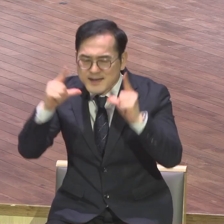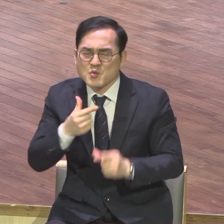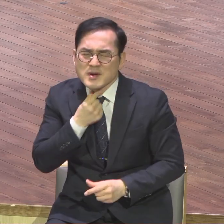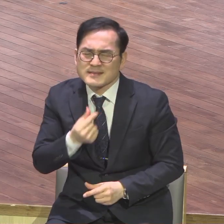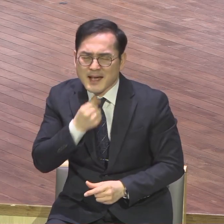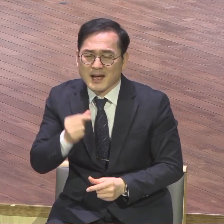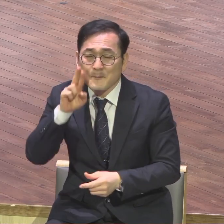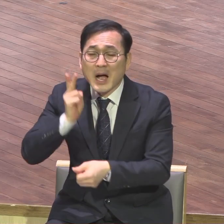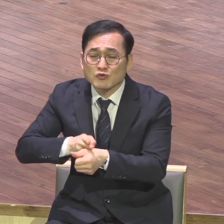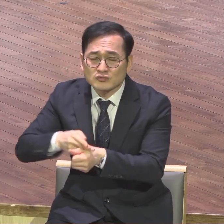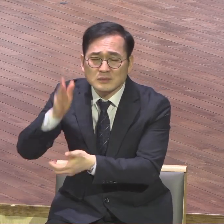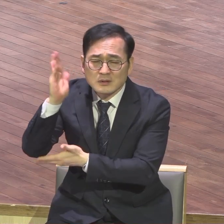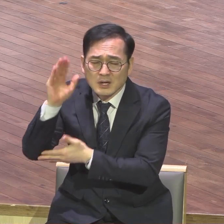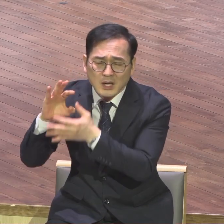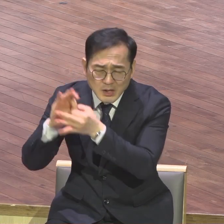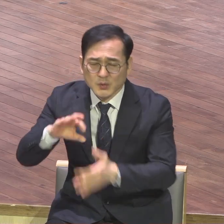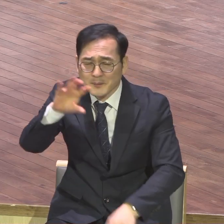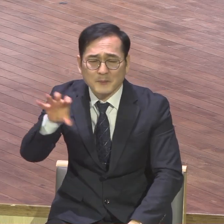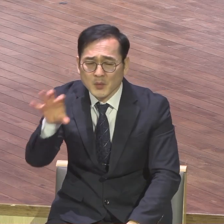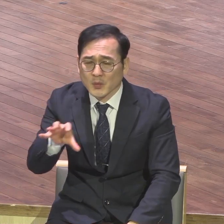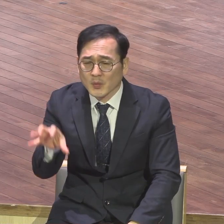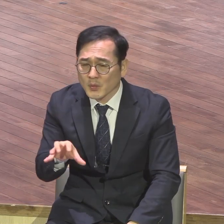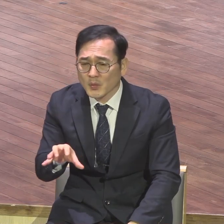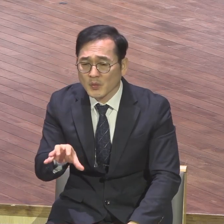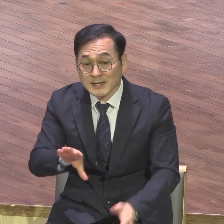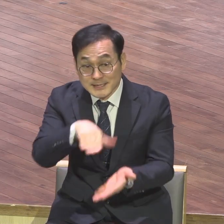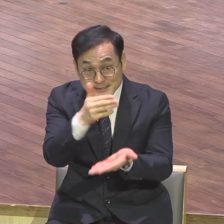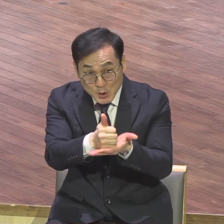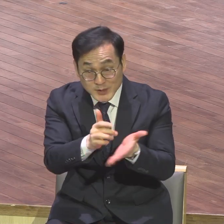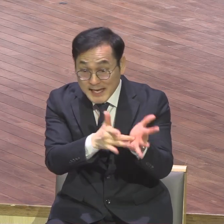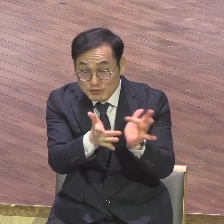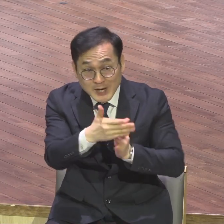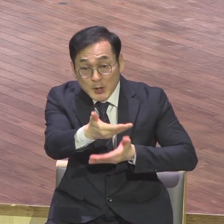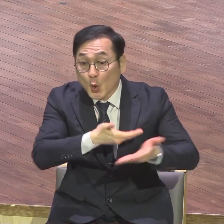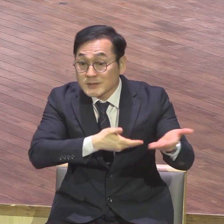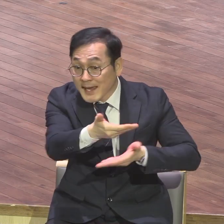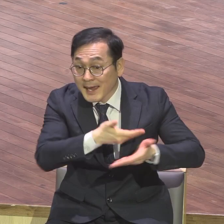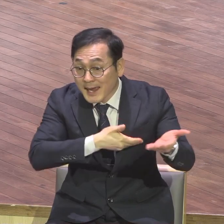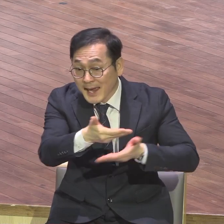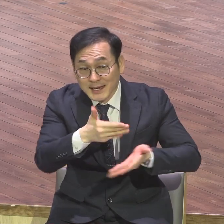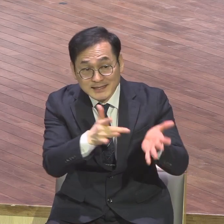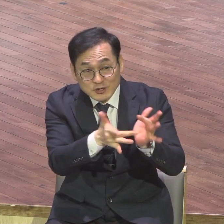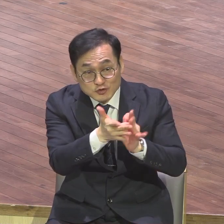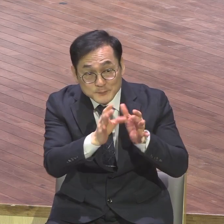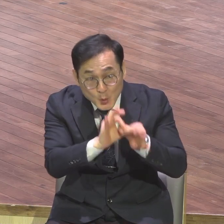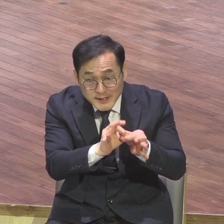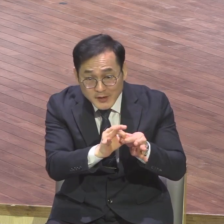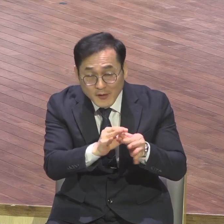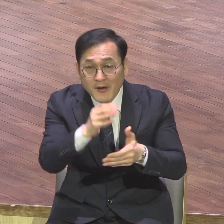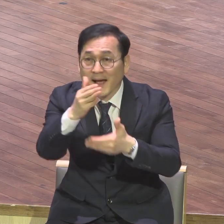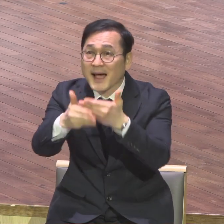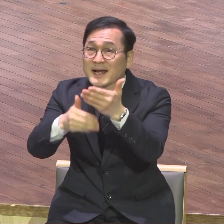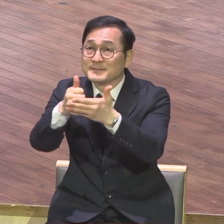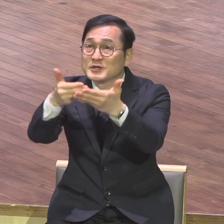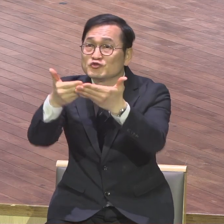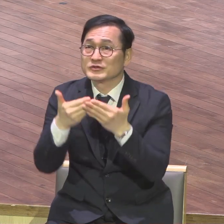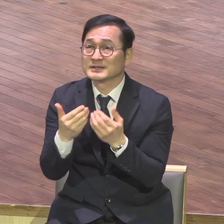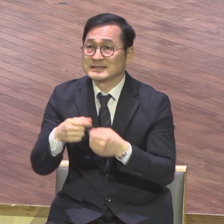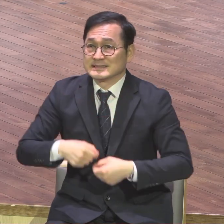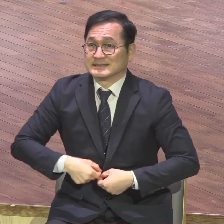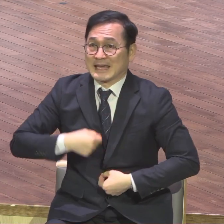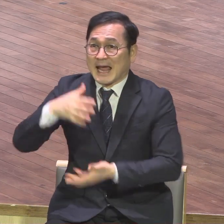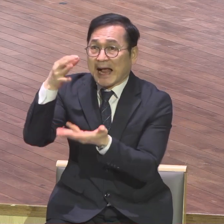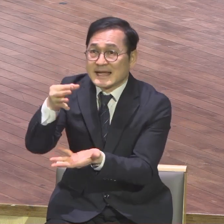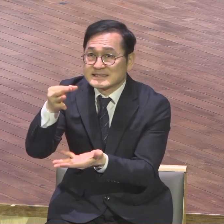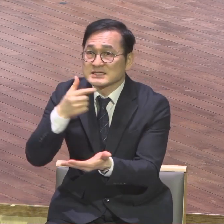이게 무슨 말입니까? 그리스도와 교제하면서 예수 의도를 통해서 하나님께서 주신 의의